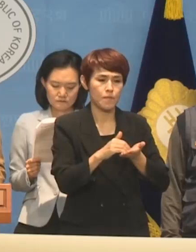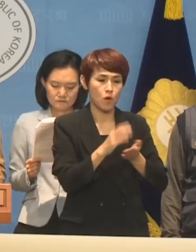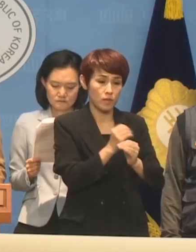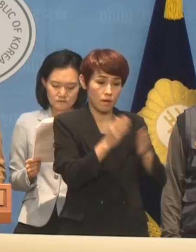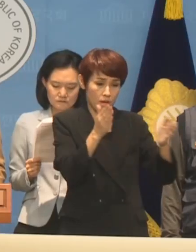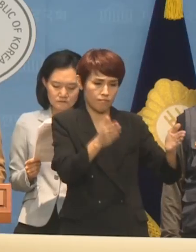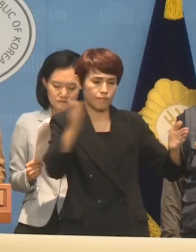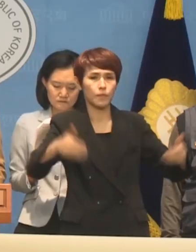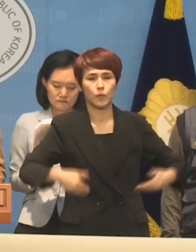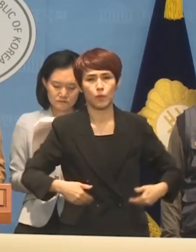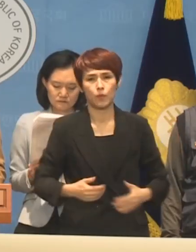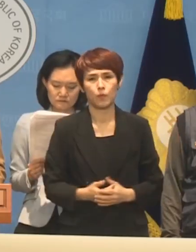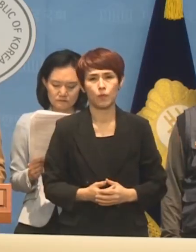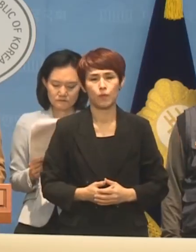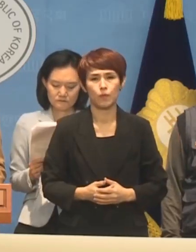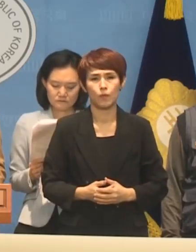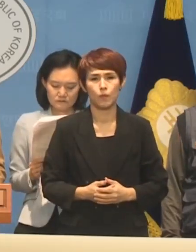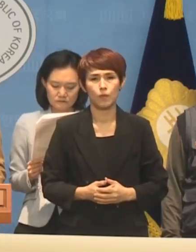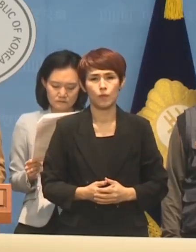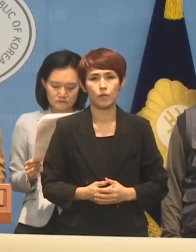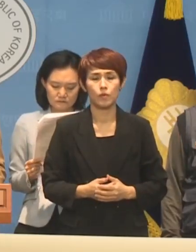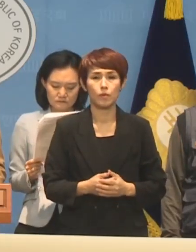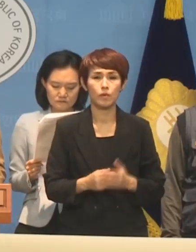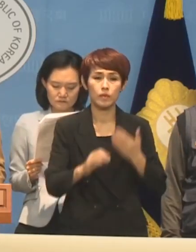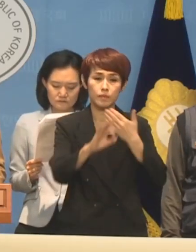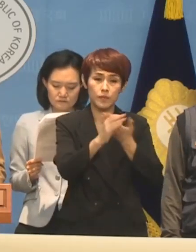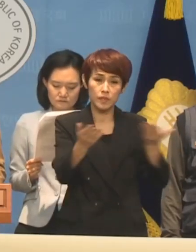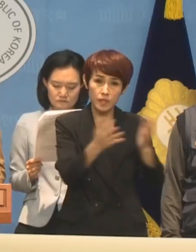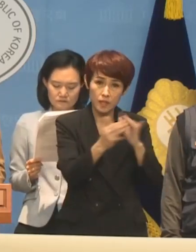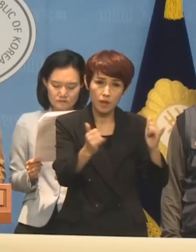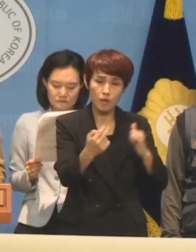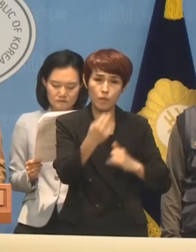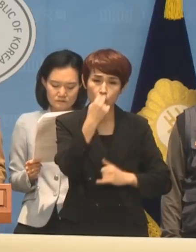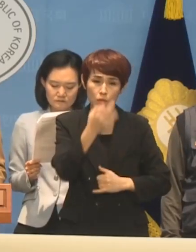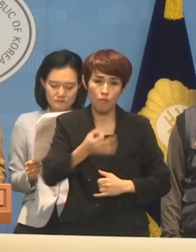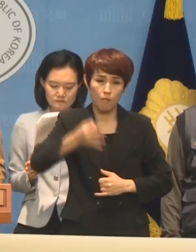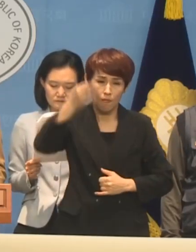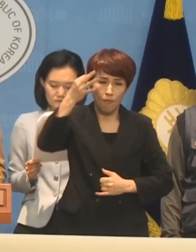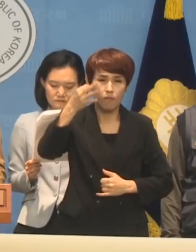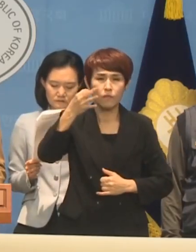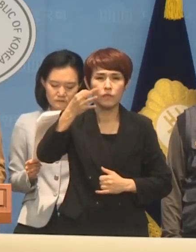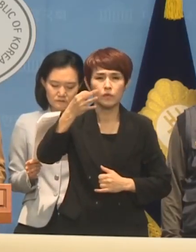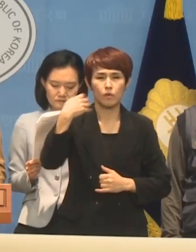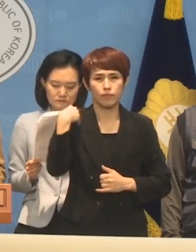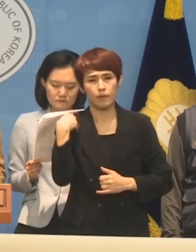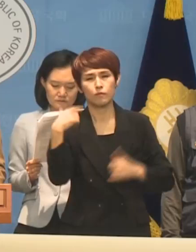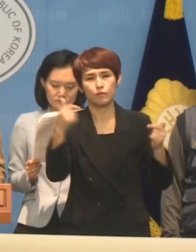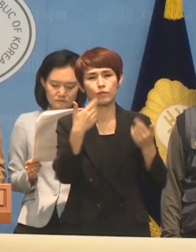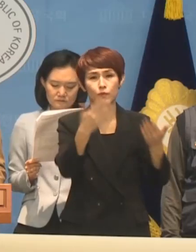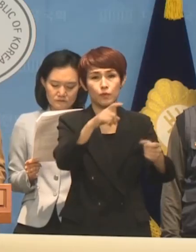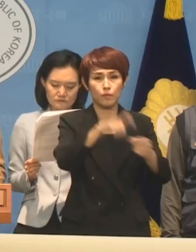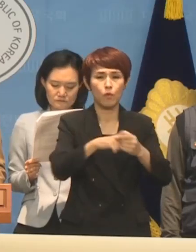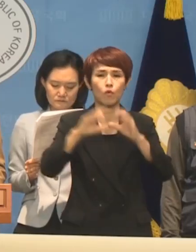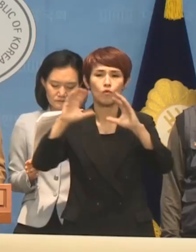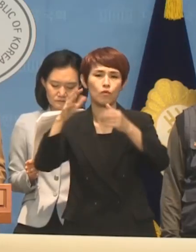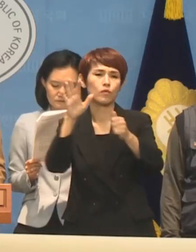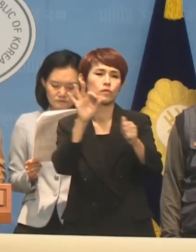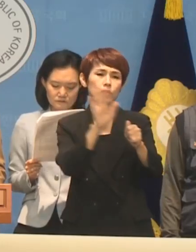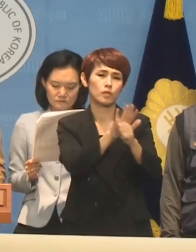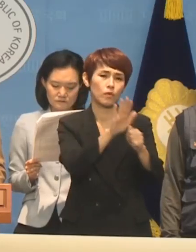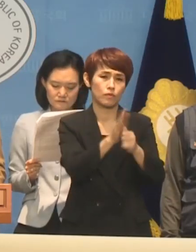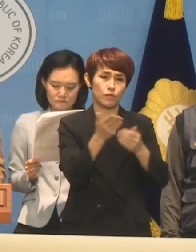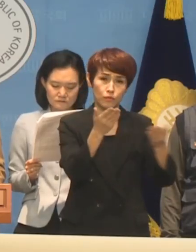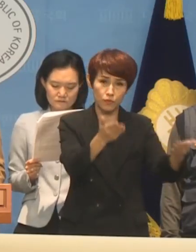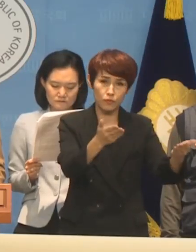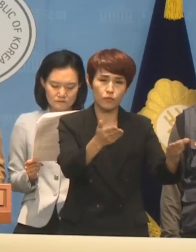자영업자, 특고 비정규직의 보험료 인상 충격을 완화하기에 국고 지원의 틀을 이번에는